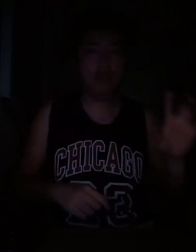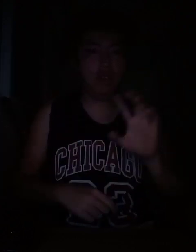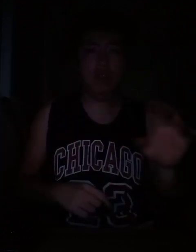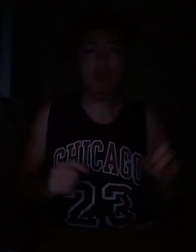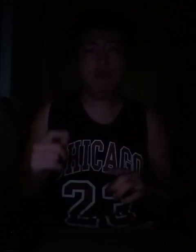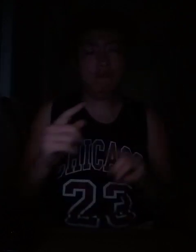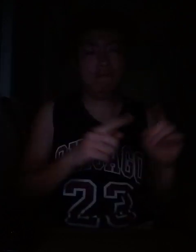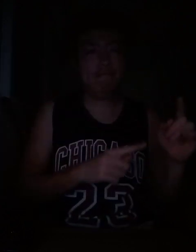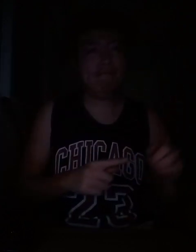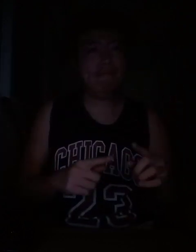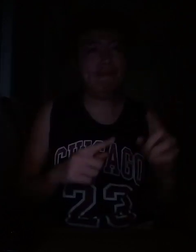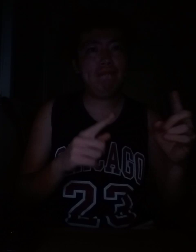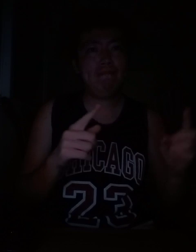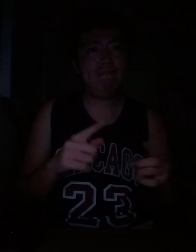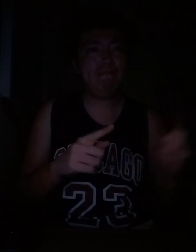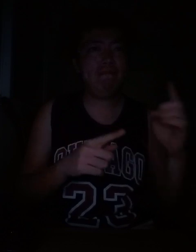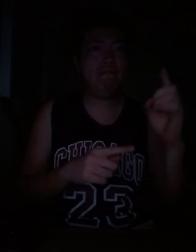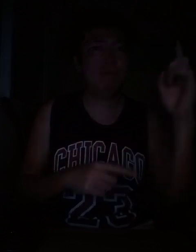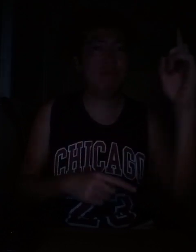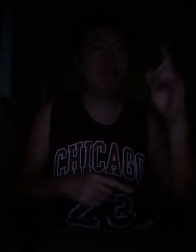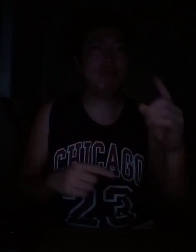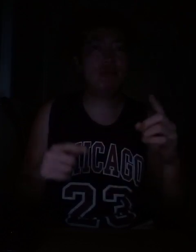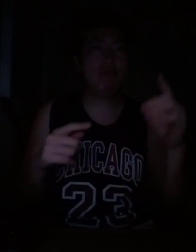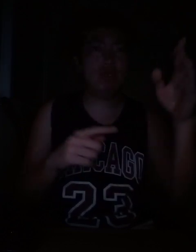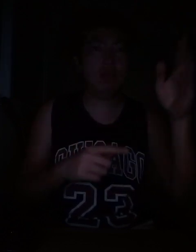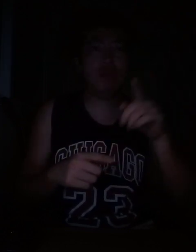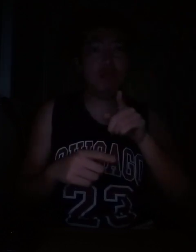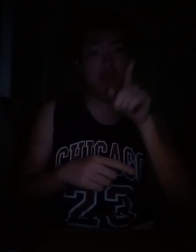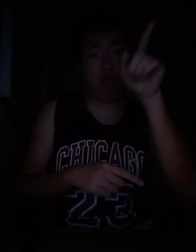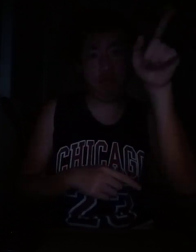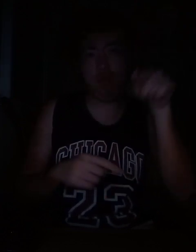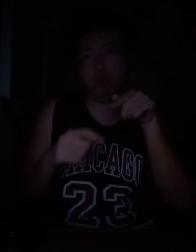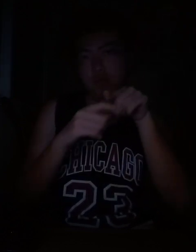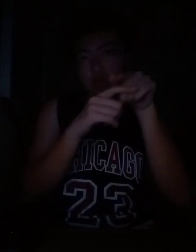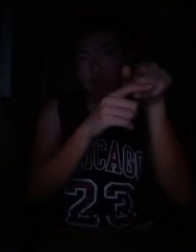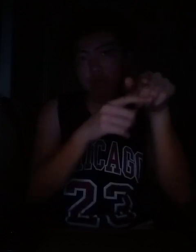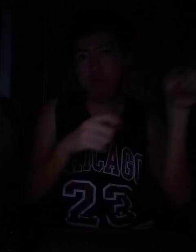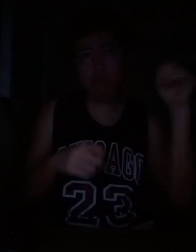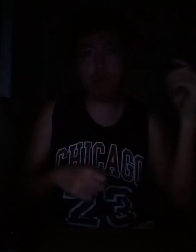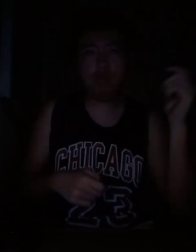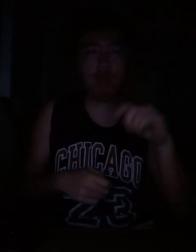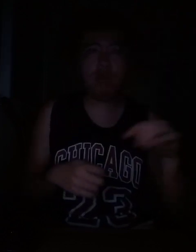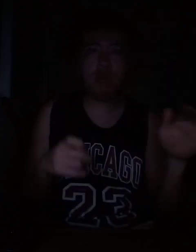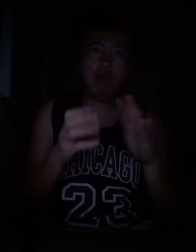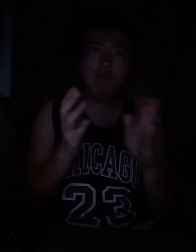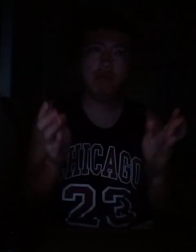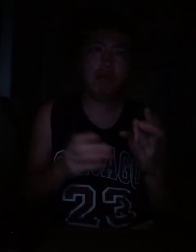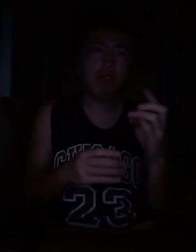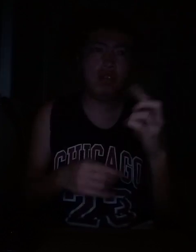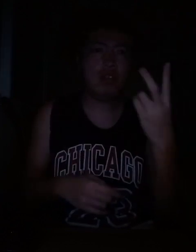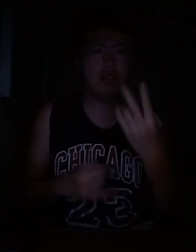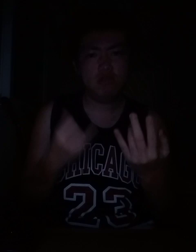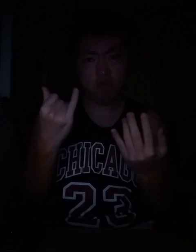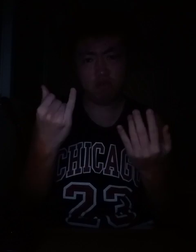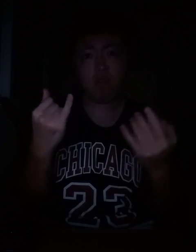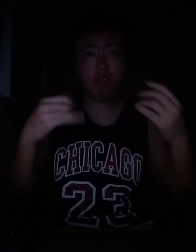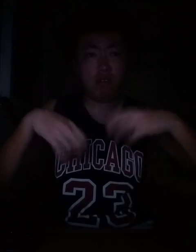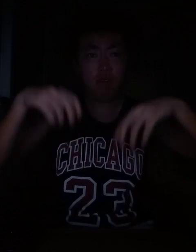오전 경남 남해안에 상륙한 후 내륙을 그대로 관통하겠습니다. 특히나 강원 영동에는 최대 600mm 이상,